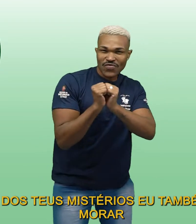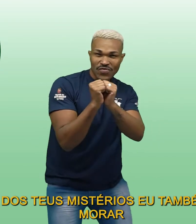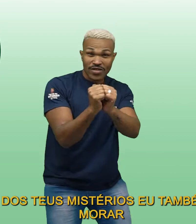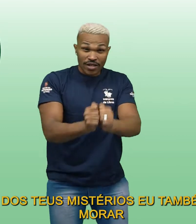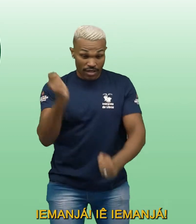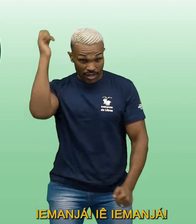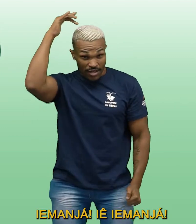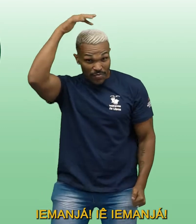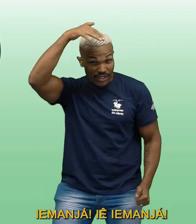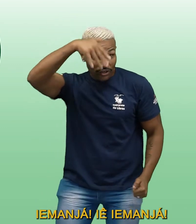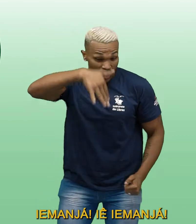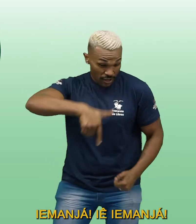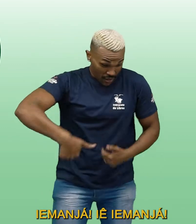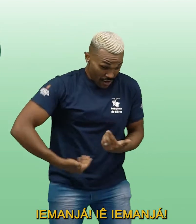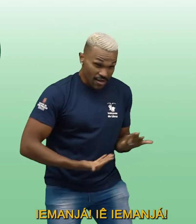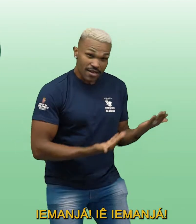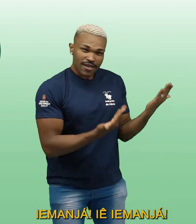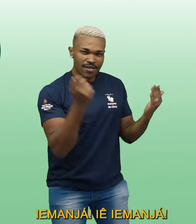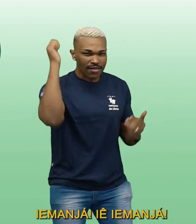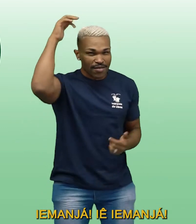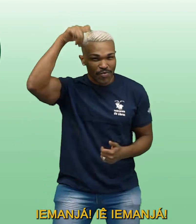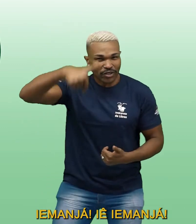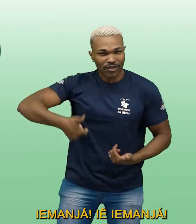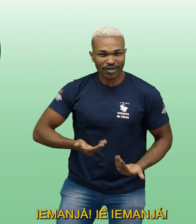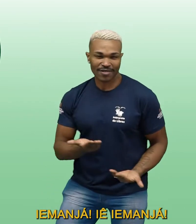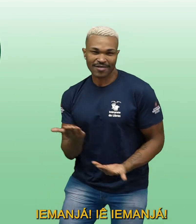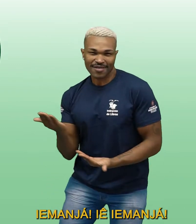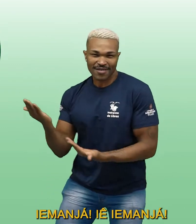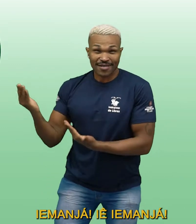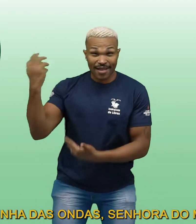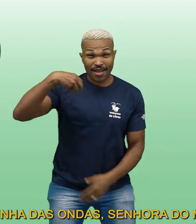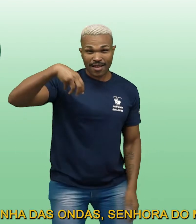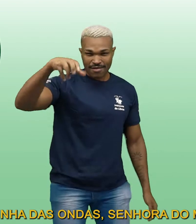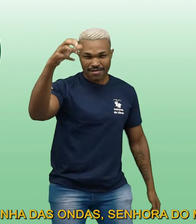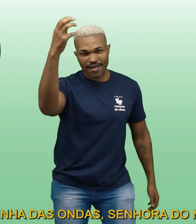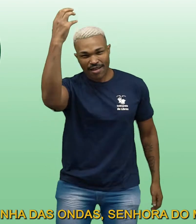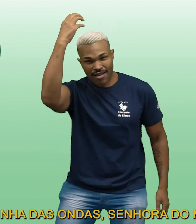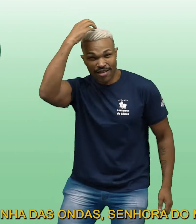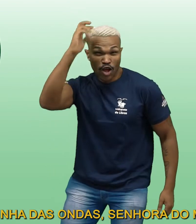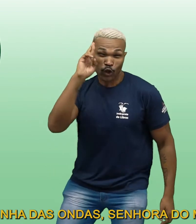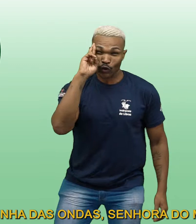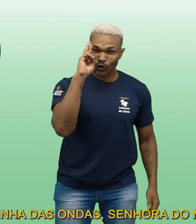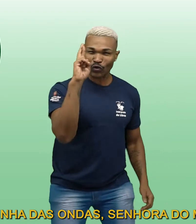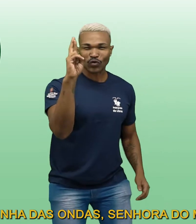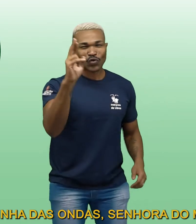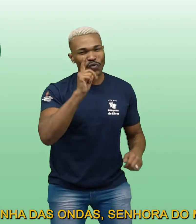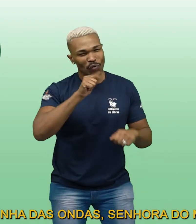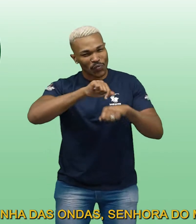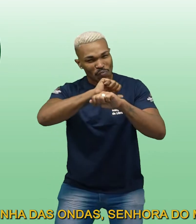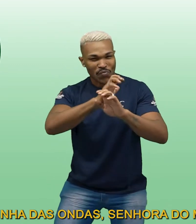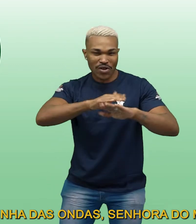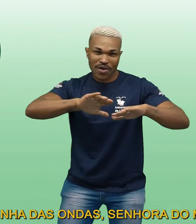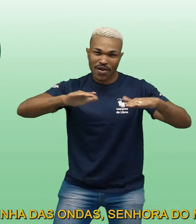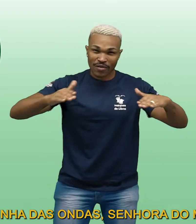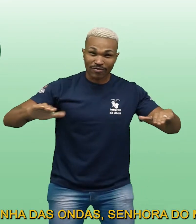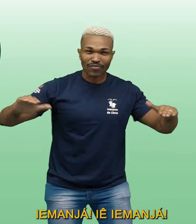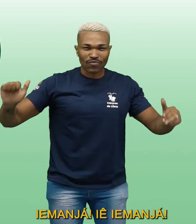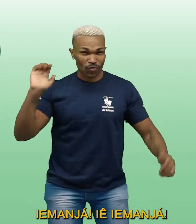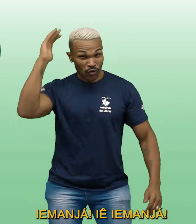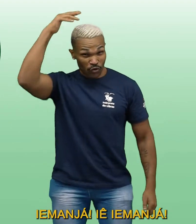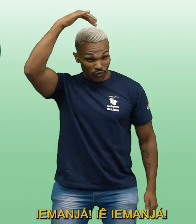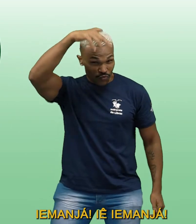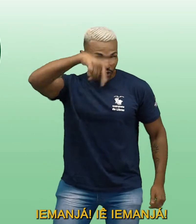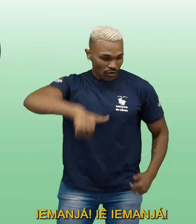morar. Iemanjá, Iemanjá, Iemanjá, rainha, rainha da senhora, senhora do